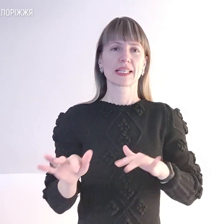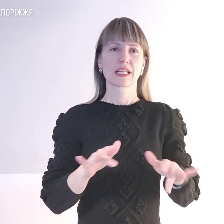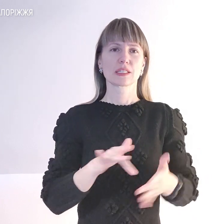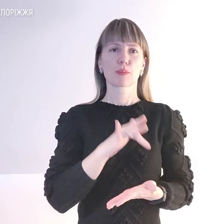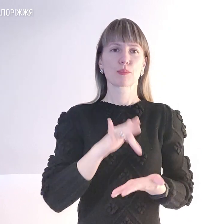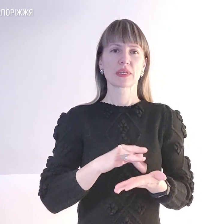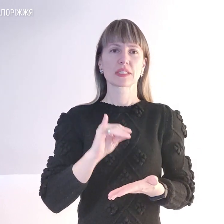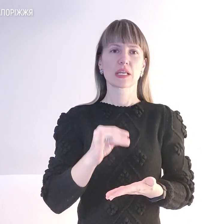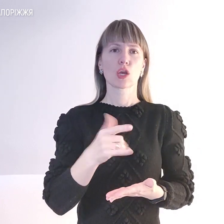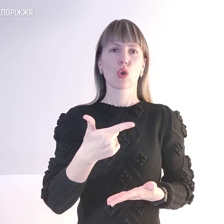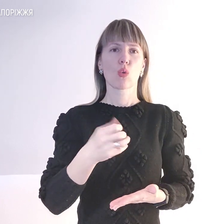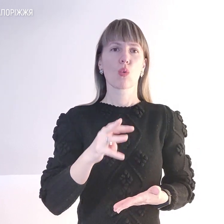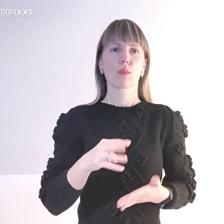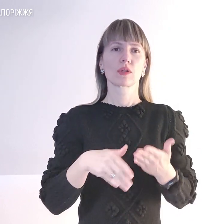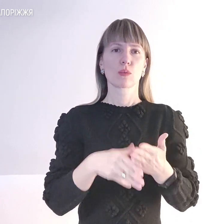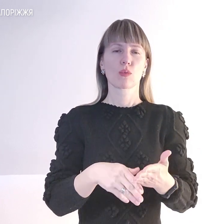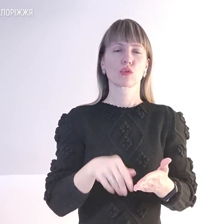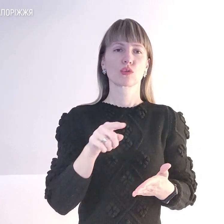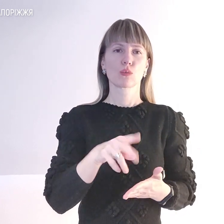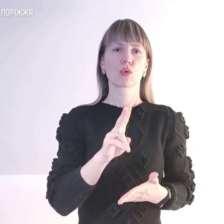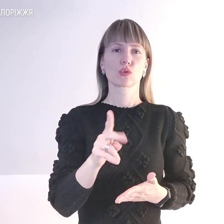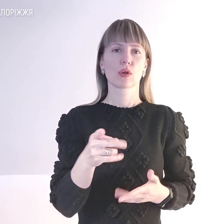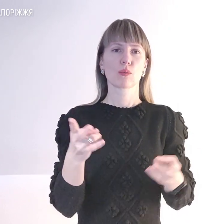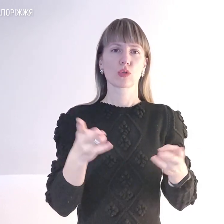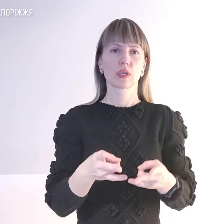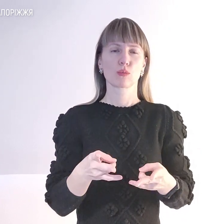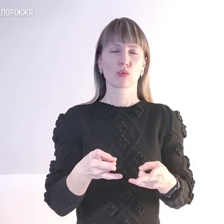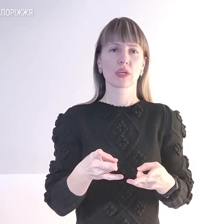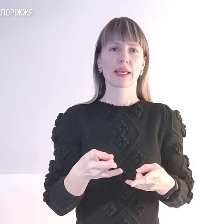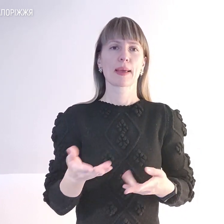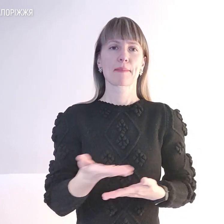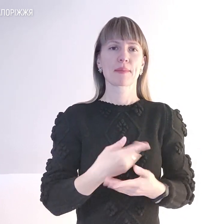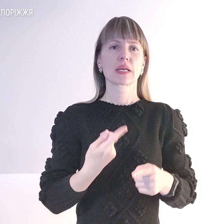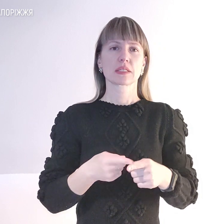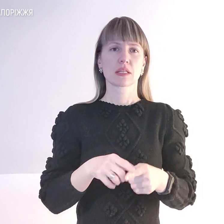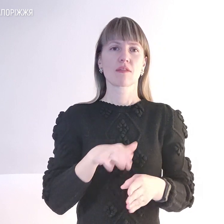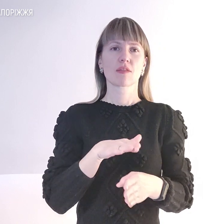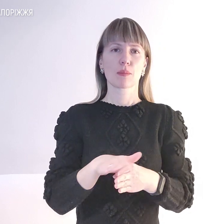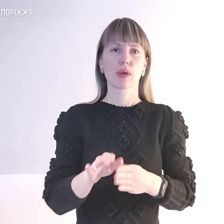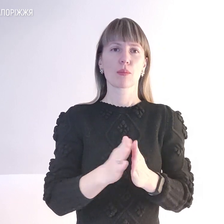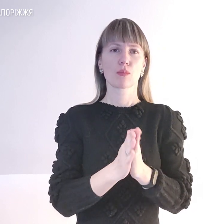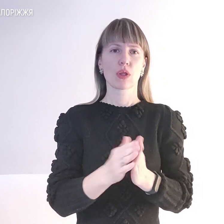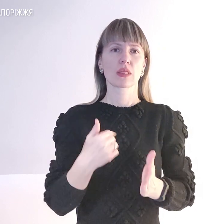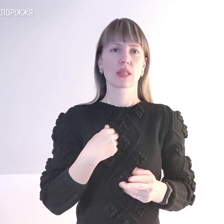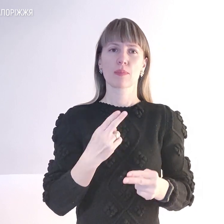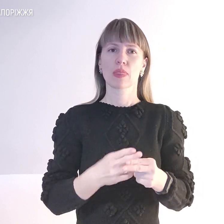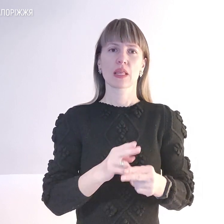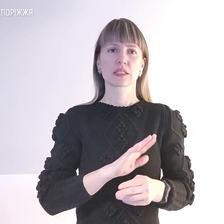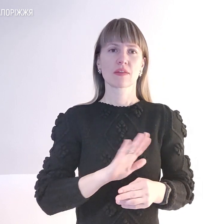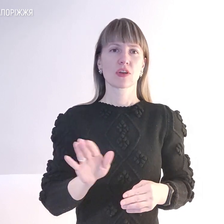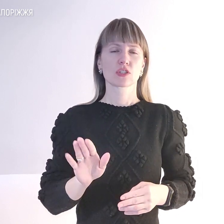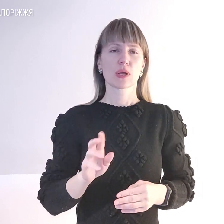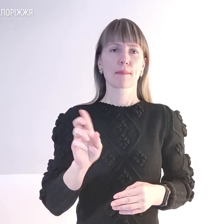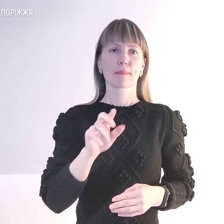та гуманітарна допомога тому, хто її потребує. Ми з цим справляємось і просимо нам не заважати. Бердянськ – це